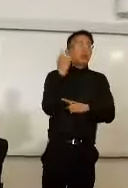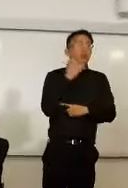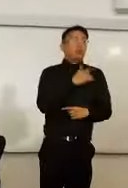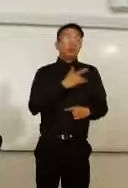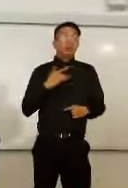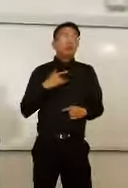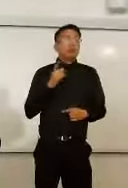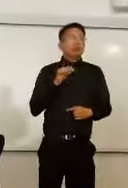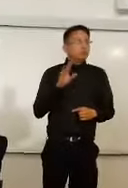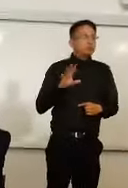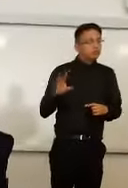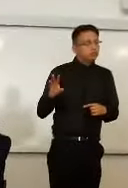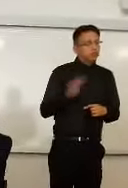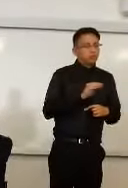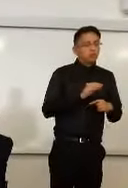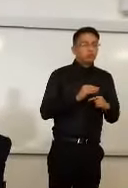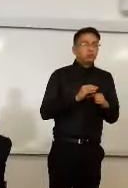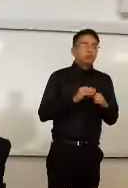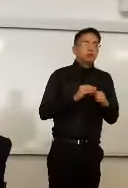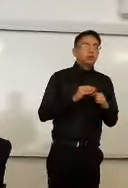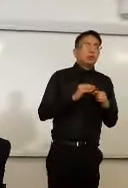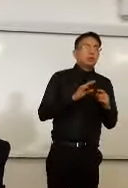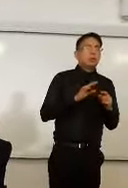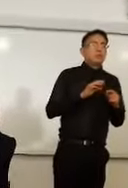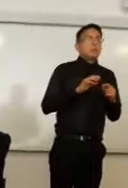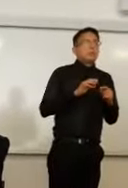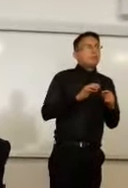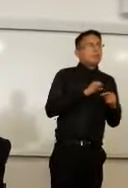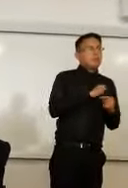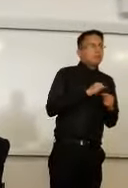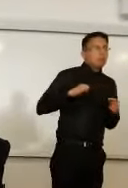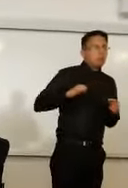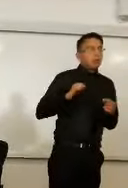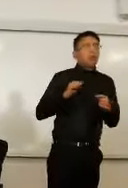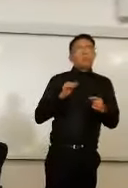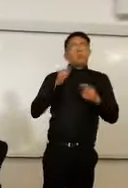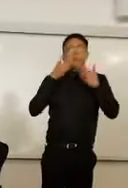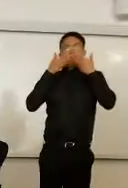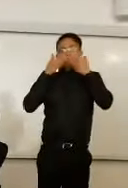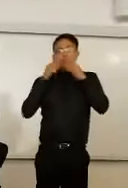un tema que nos compete tanto al sector público como al sector privado. ¿Listo?